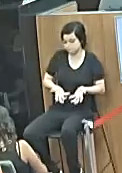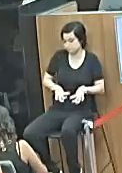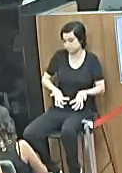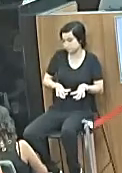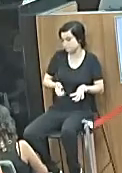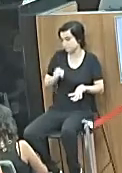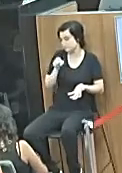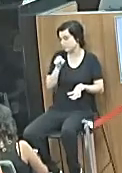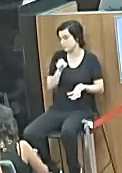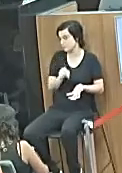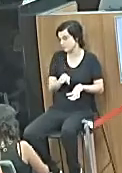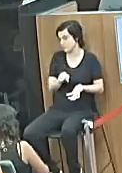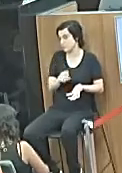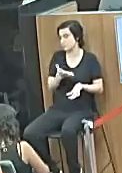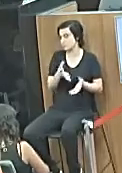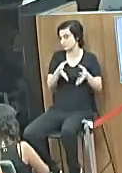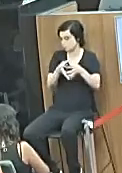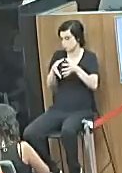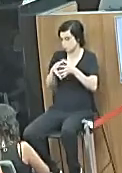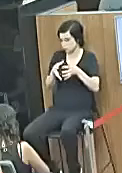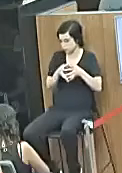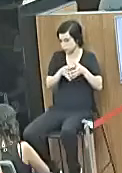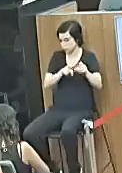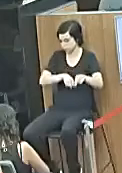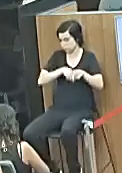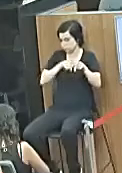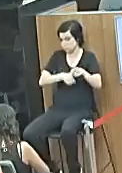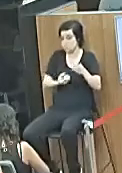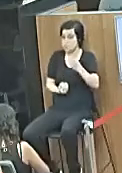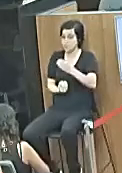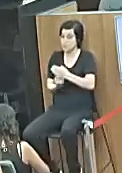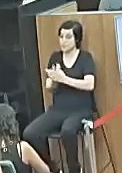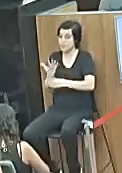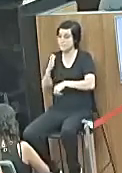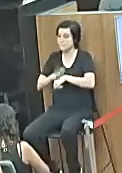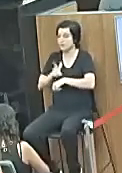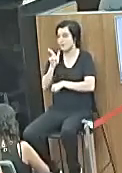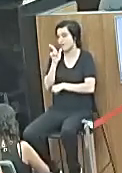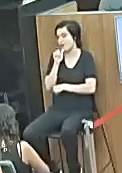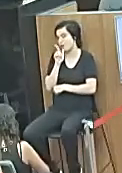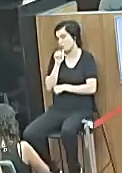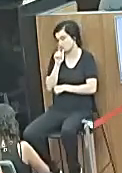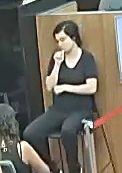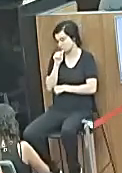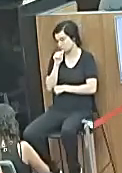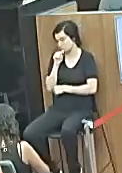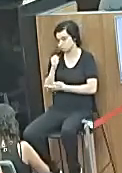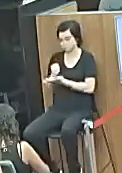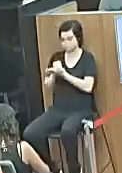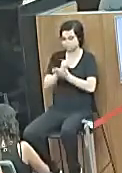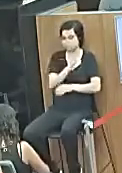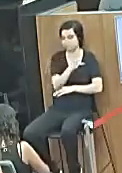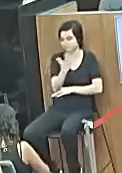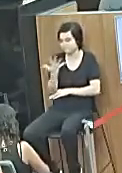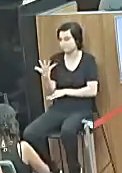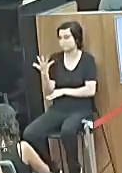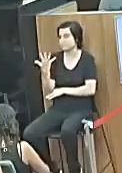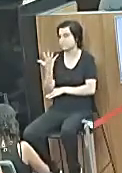as propriedades rurais a produzirem mais água recusos